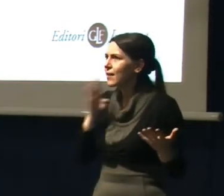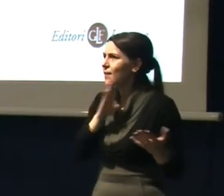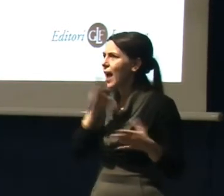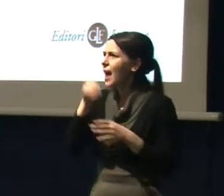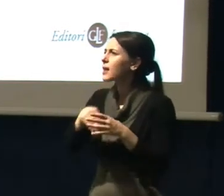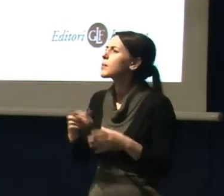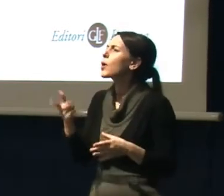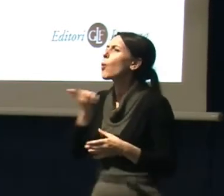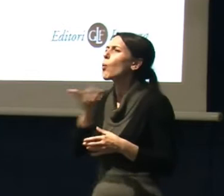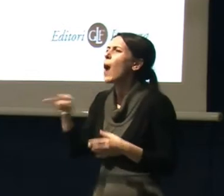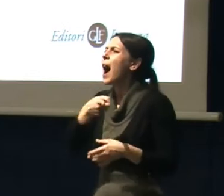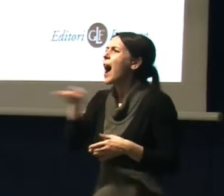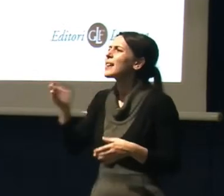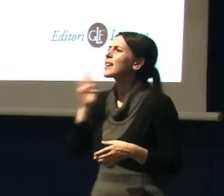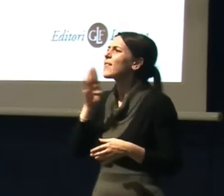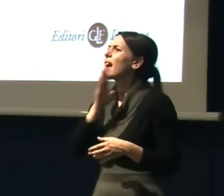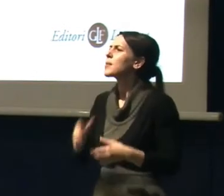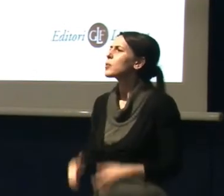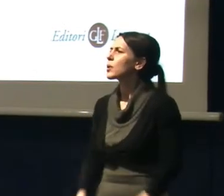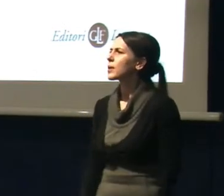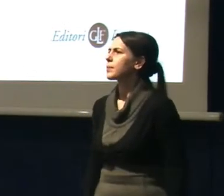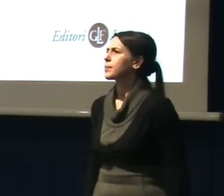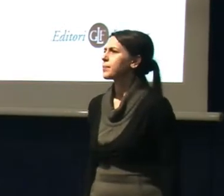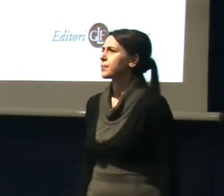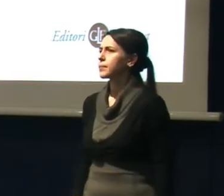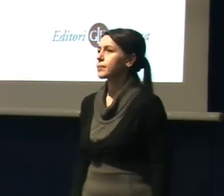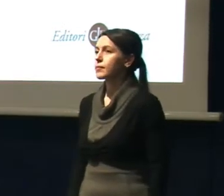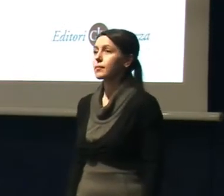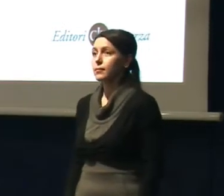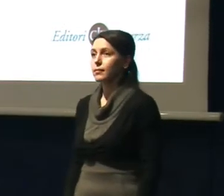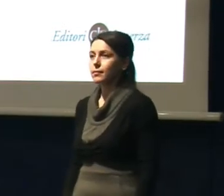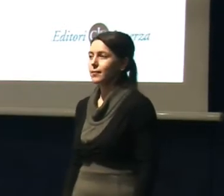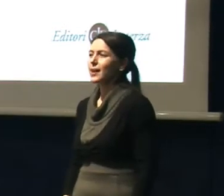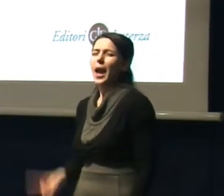facciamo una prova vorrei sapere quanti di voi sono su facebook beh